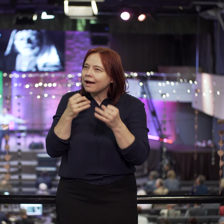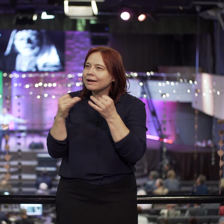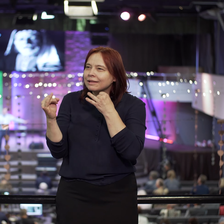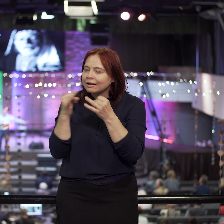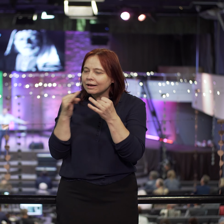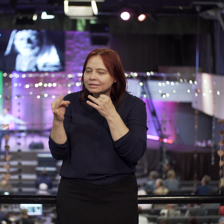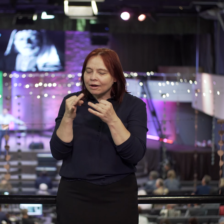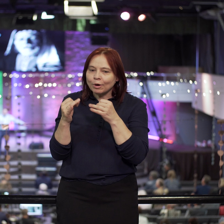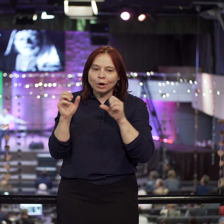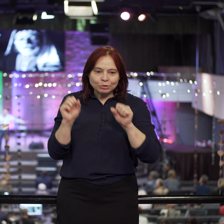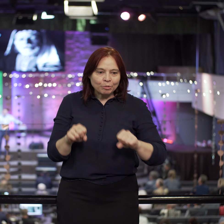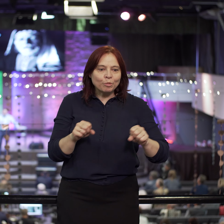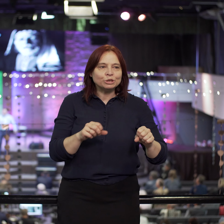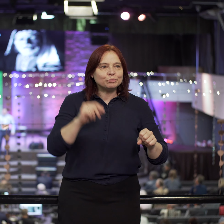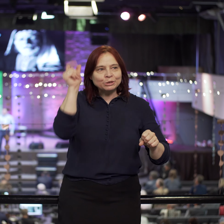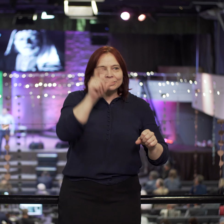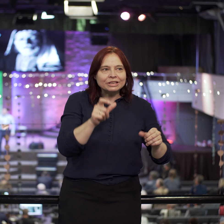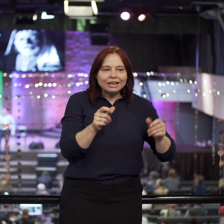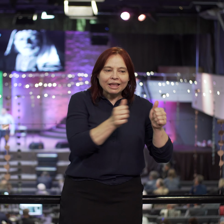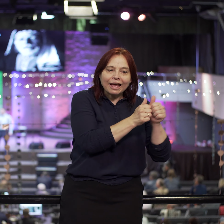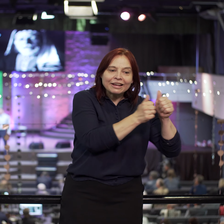моментах они присутствовали в другой комнате и слушали.